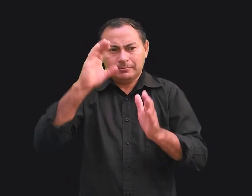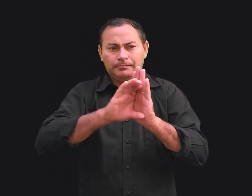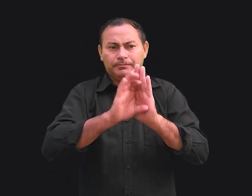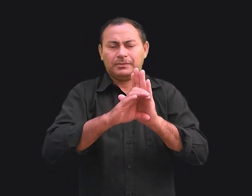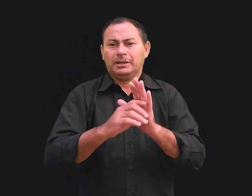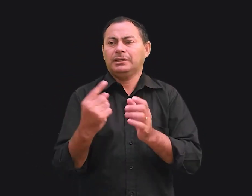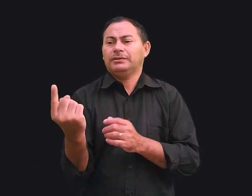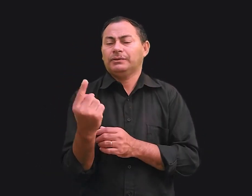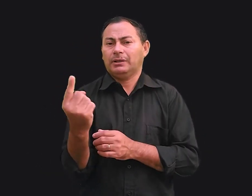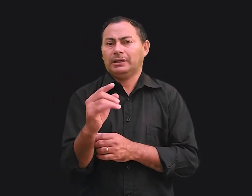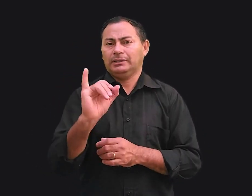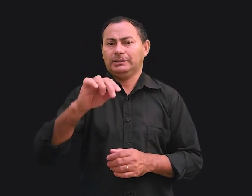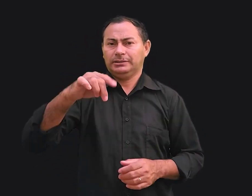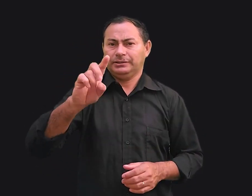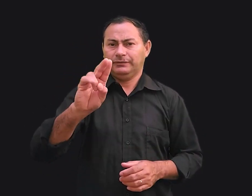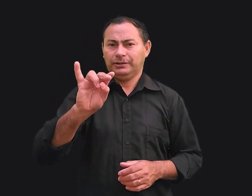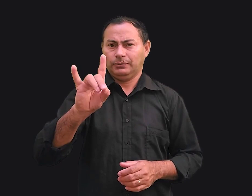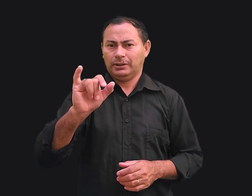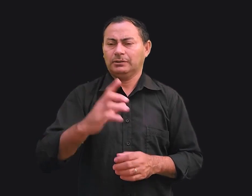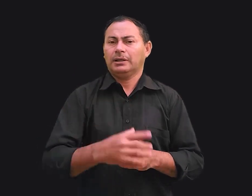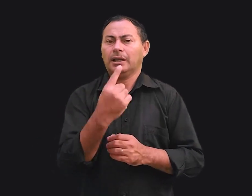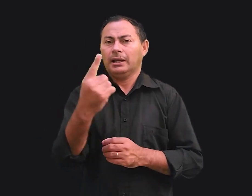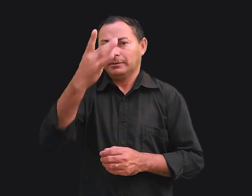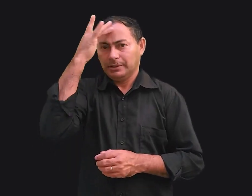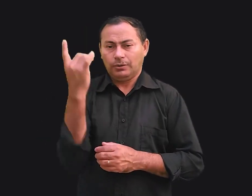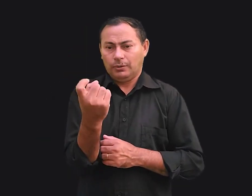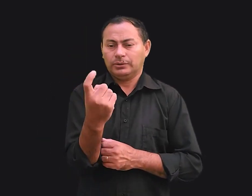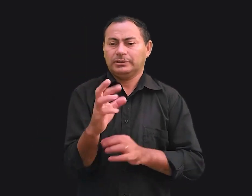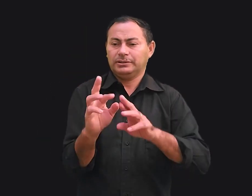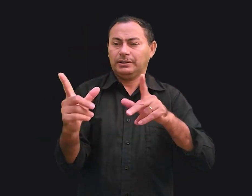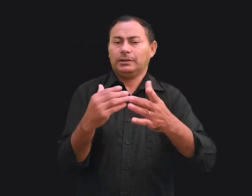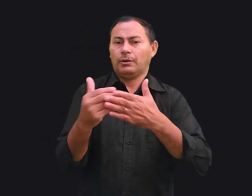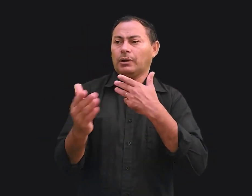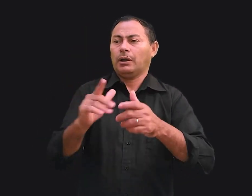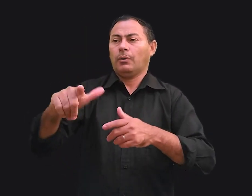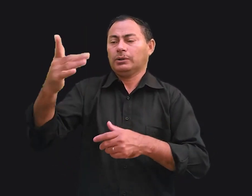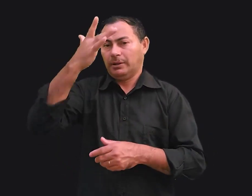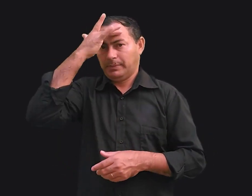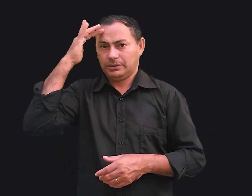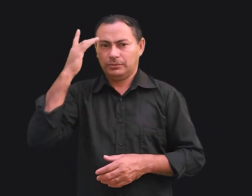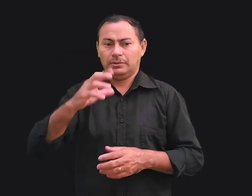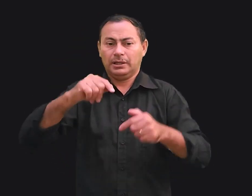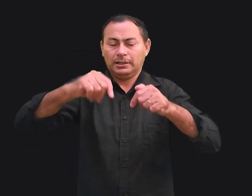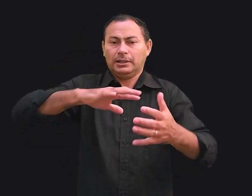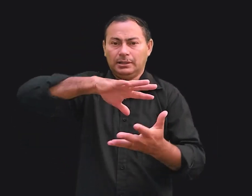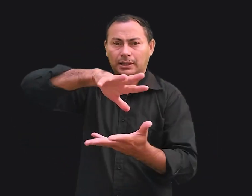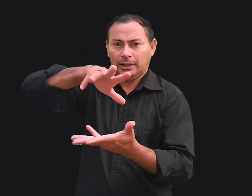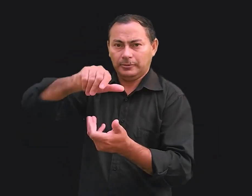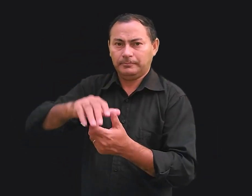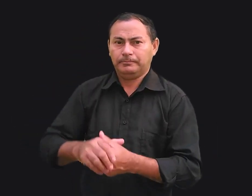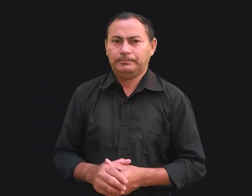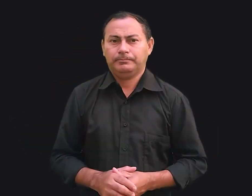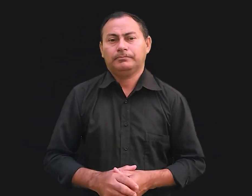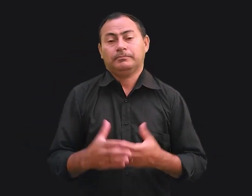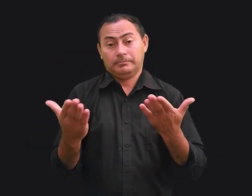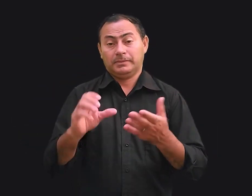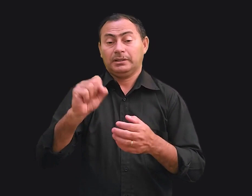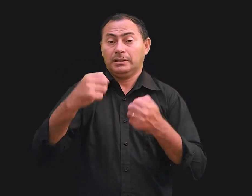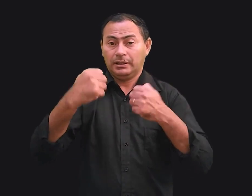de individualidade, de que cada indivíduo é um ser único e distinto de qualquer outra pessoa na face da terra. É assim que devemos